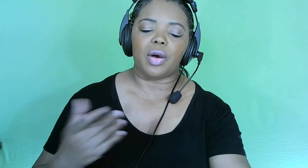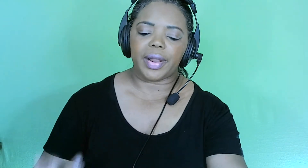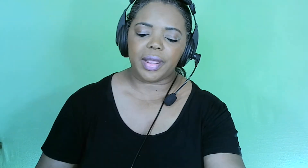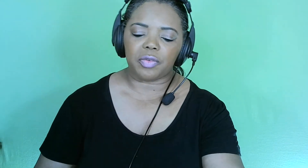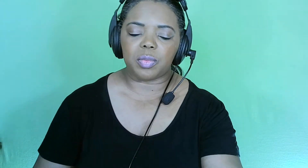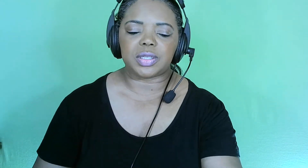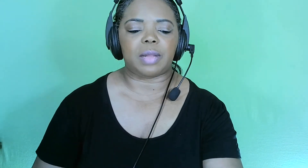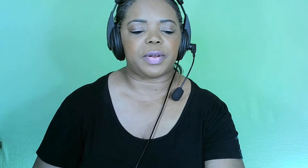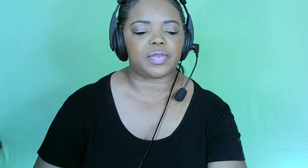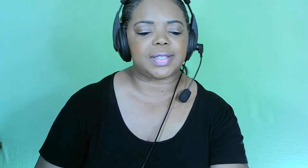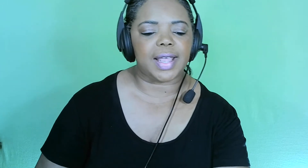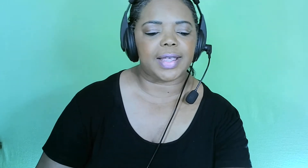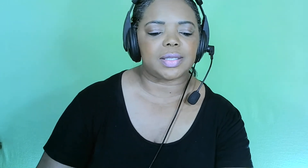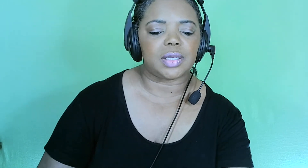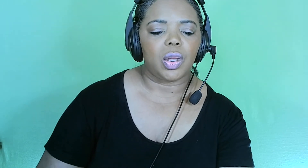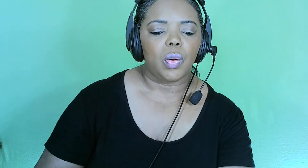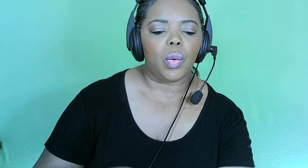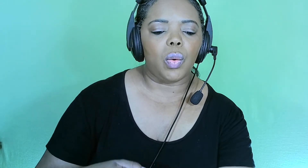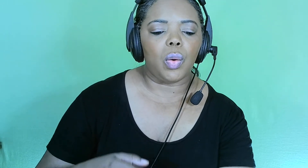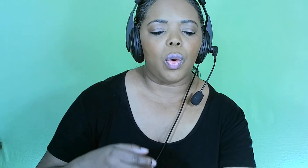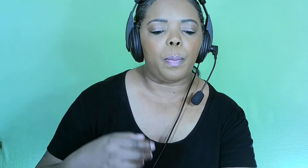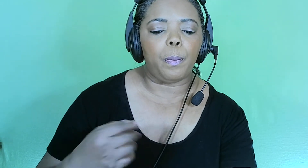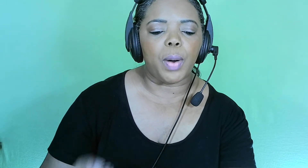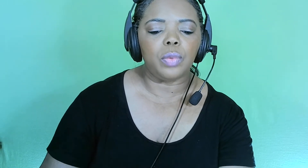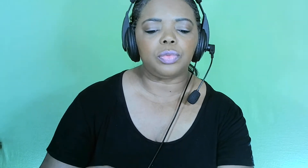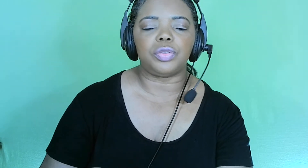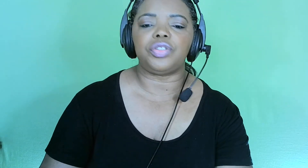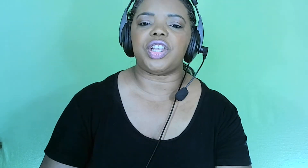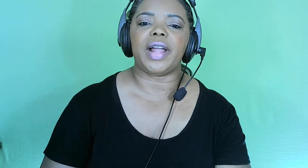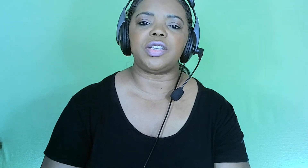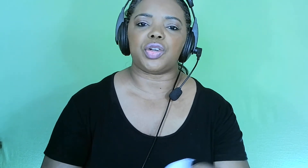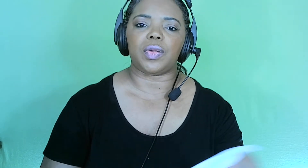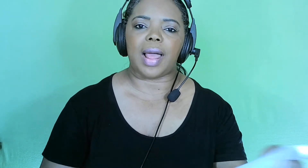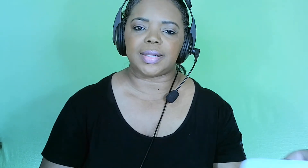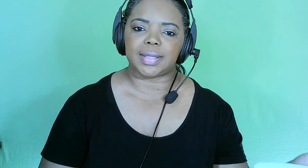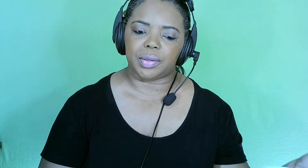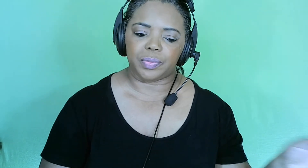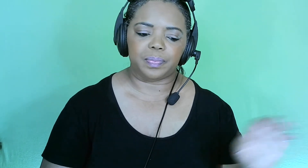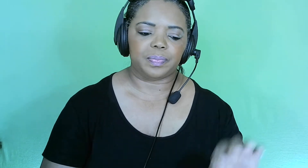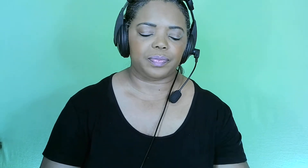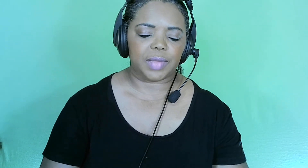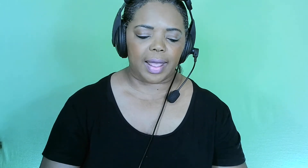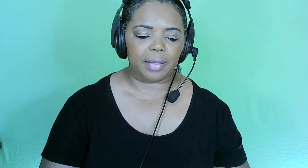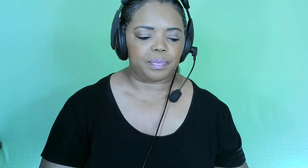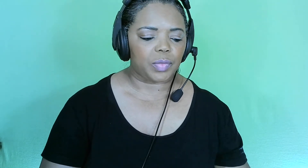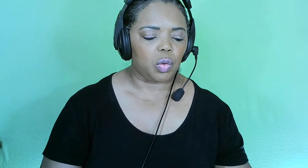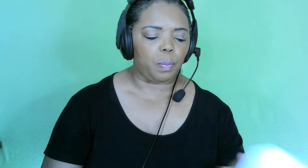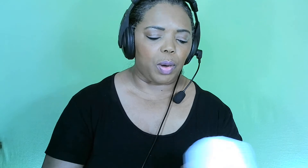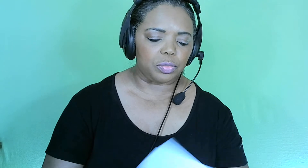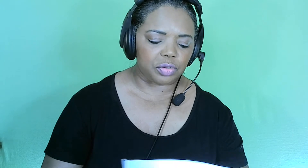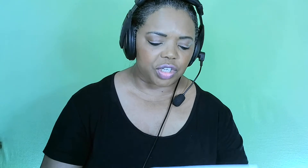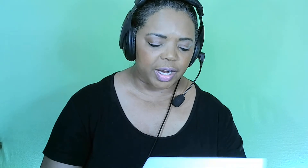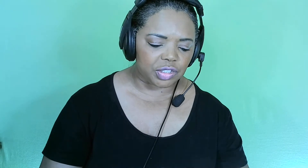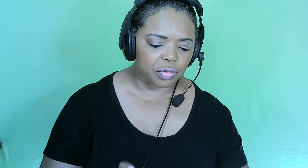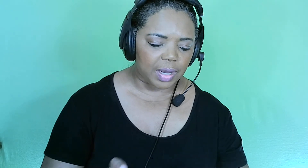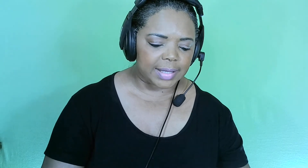agora eu vou mostrar para vocês o ponto de articulação, tá? O ponto de